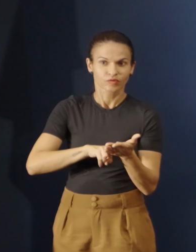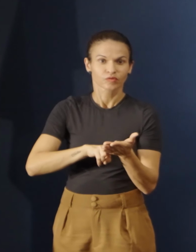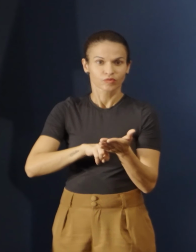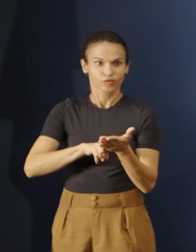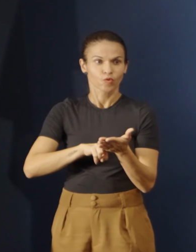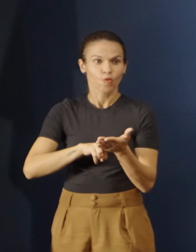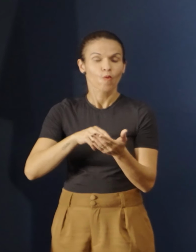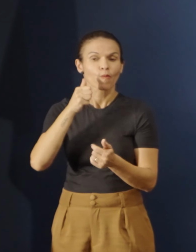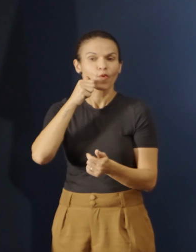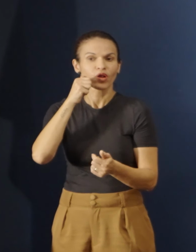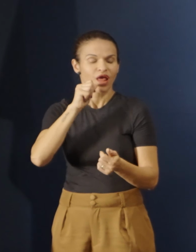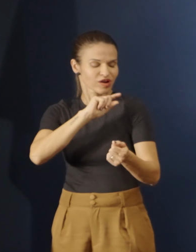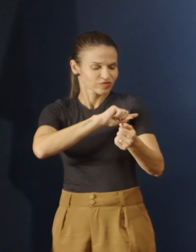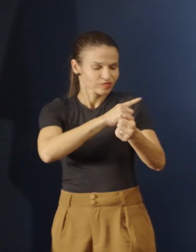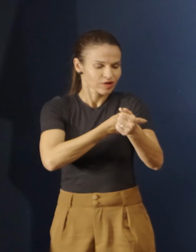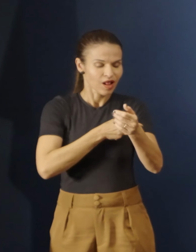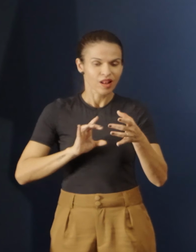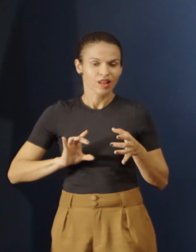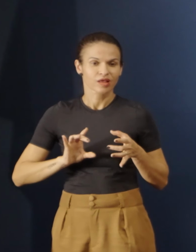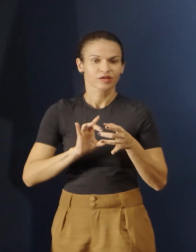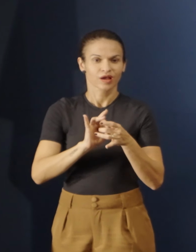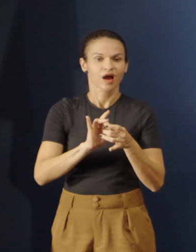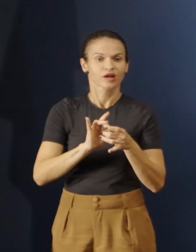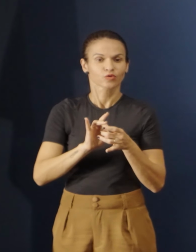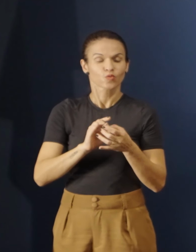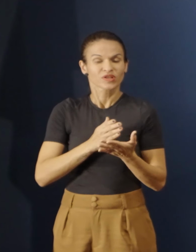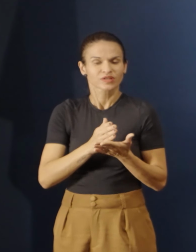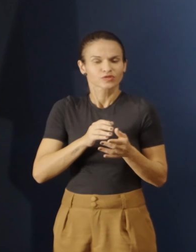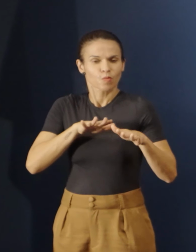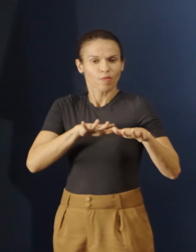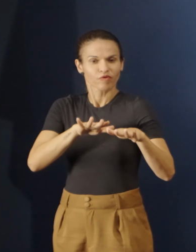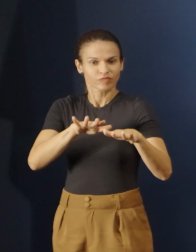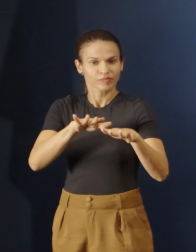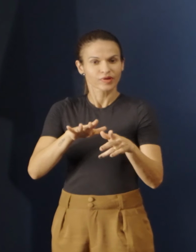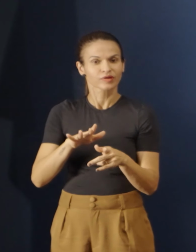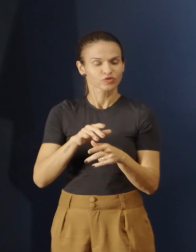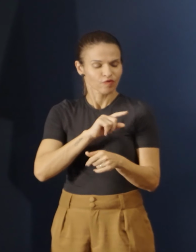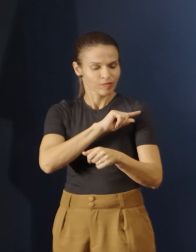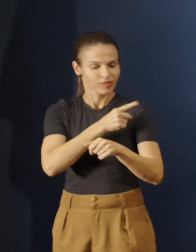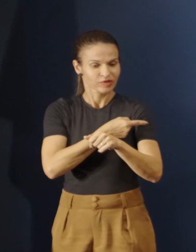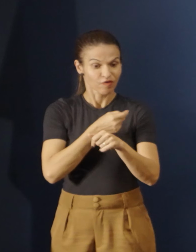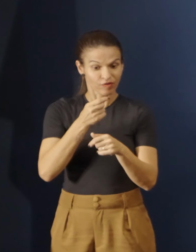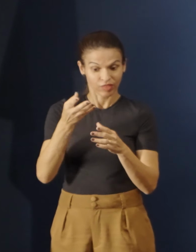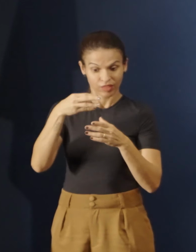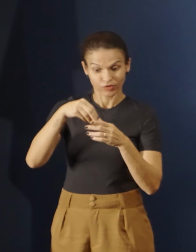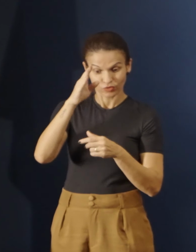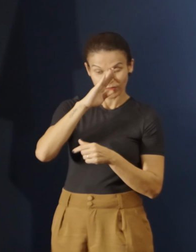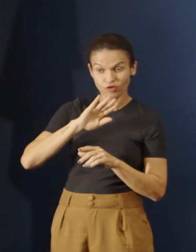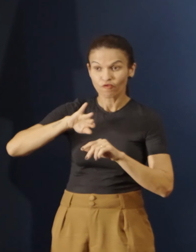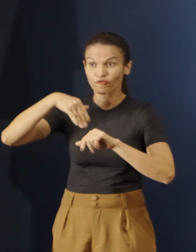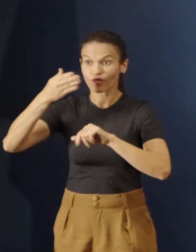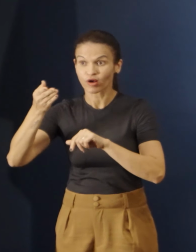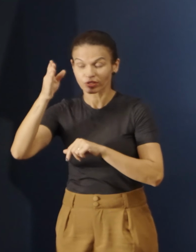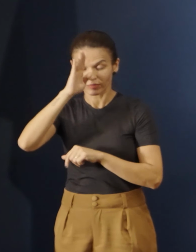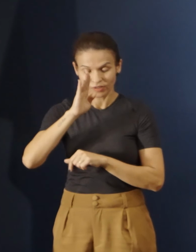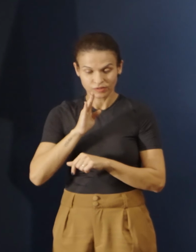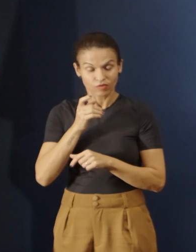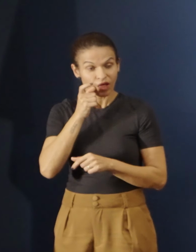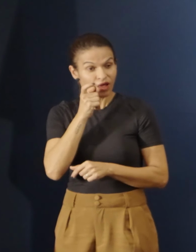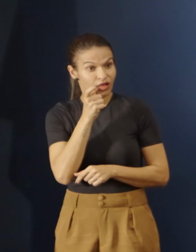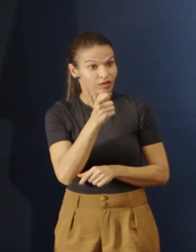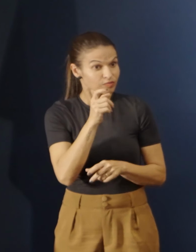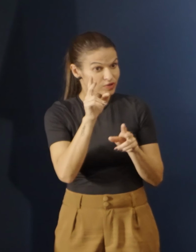com mulheres feministas, ligadas ao início do movimento feminista no Brasil e até fora do Brasil. Então, por exemplo, se alguém tiver interesse